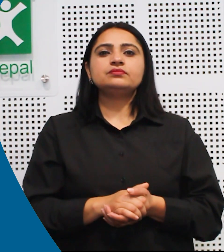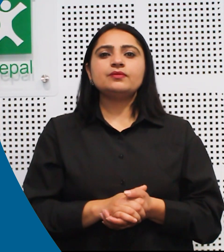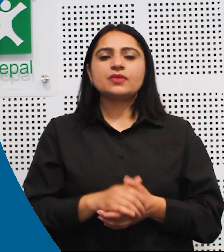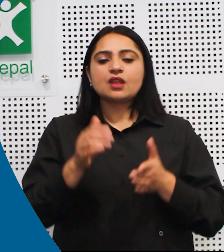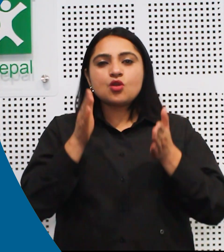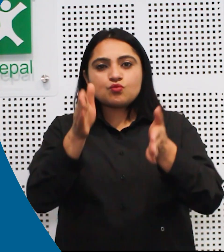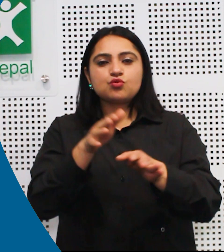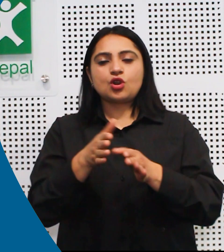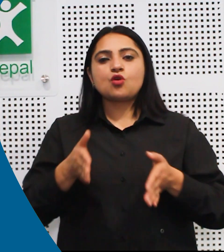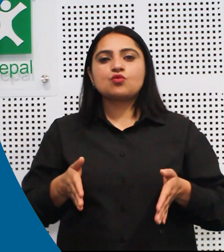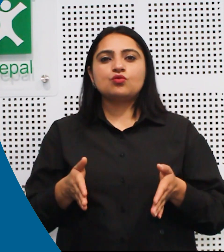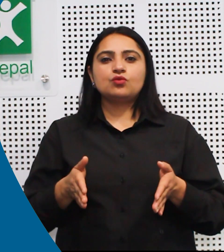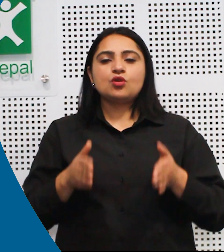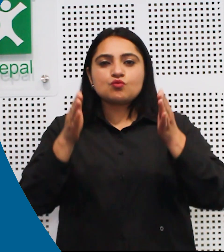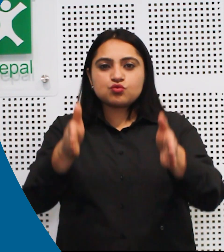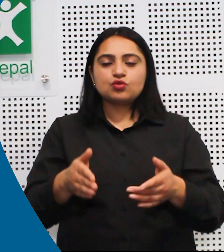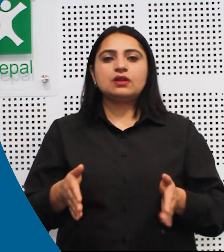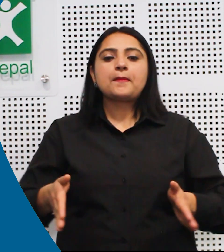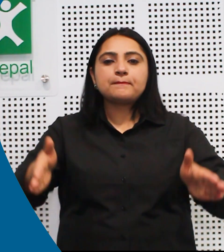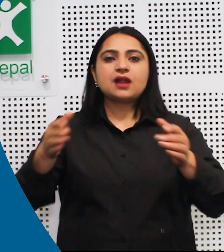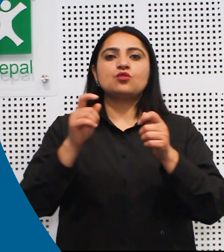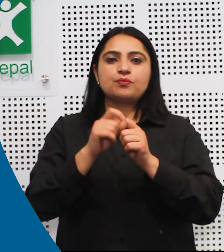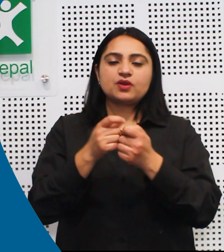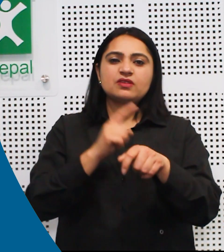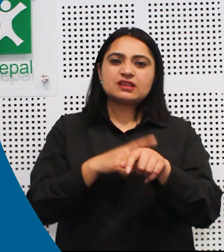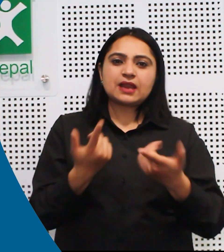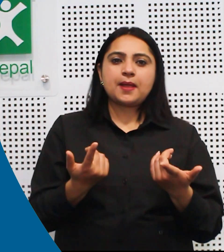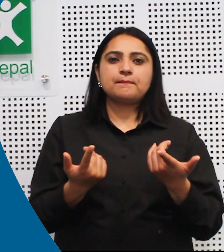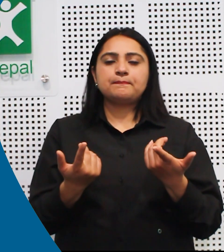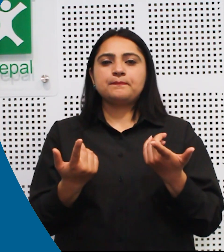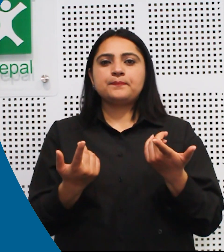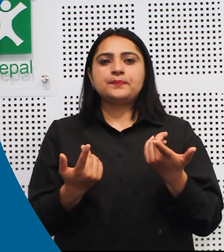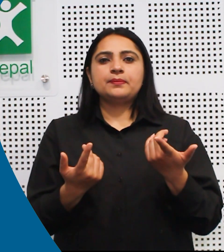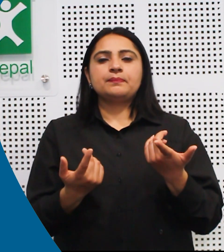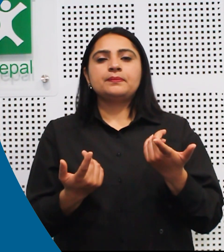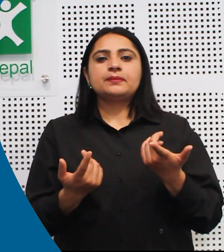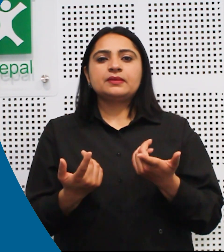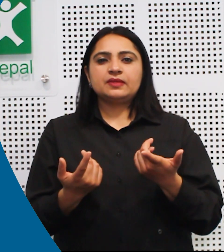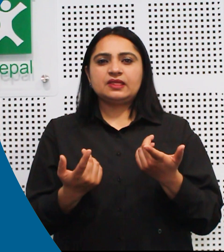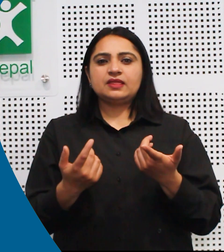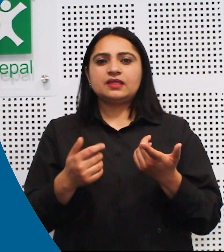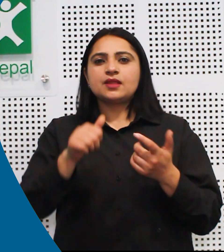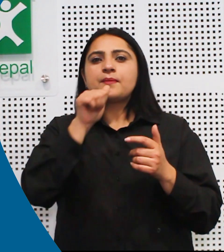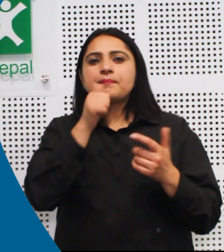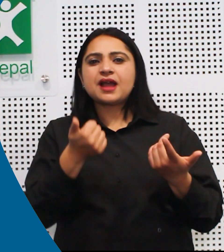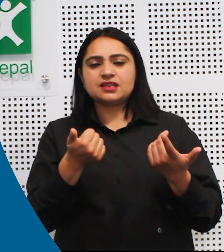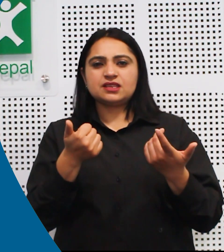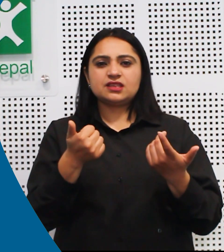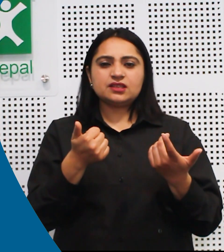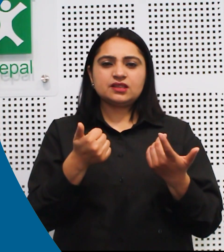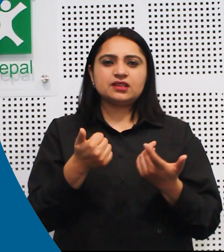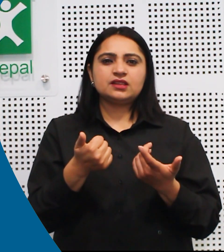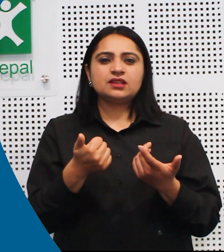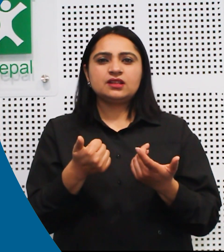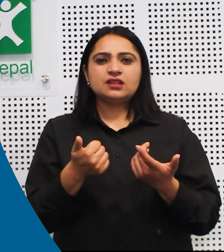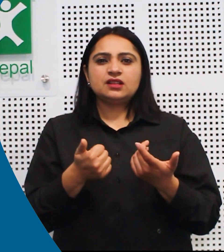पुलहरू बाटोहरू बनाउँदा कलबर्टहरू बनाउँदाखेरि क्यारिङको कुराहरू भयो नि त, पानीहरू लागो लागेन, मिक्सिङहरू